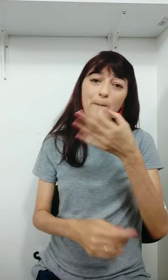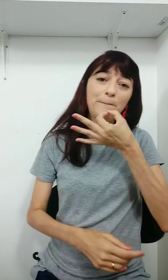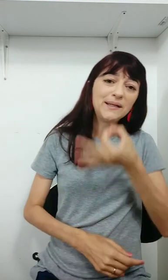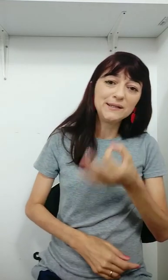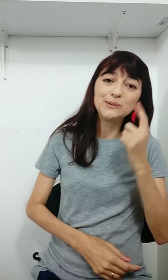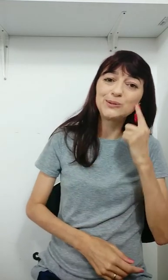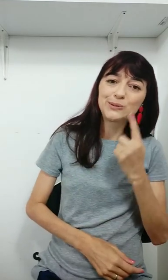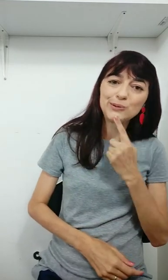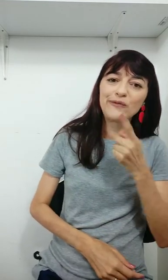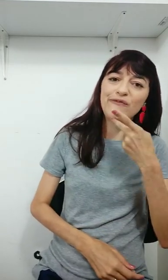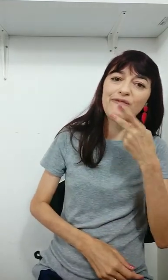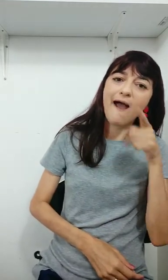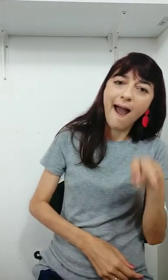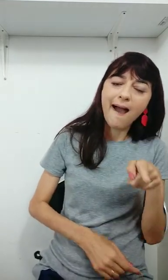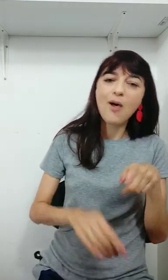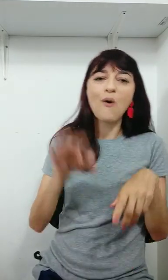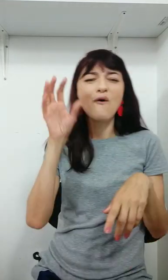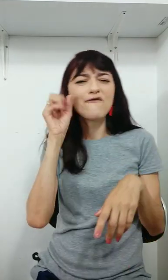né? Duas opiniões, né? Às vezes